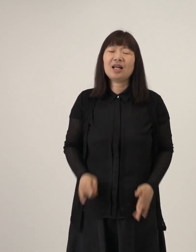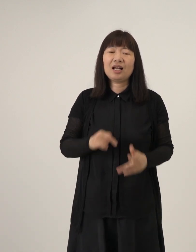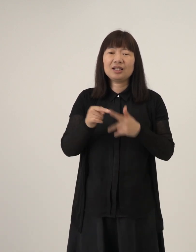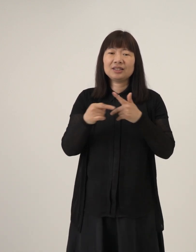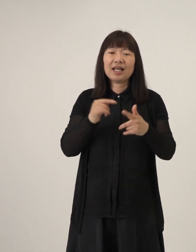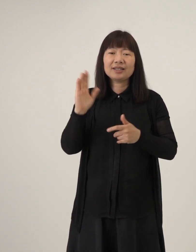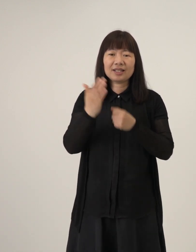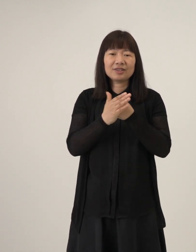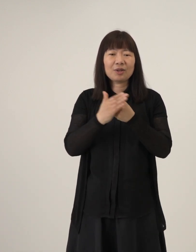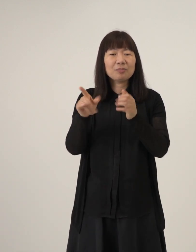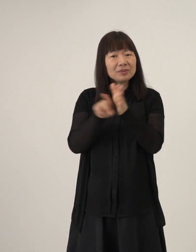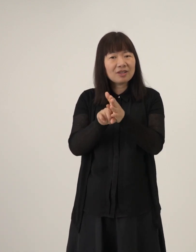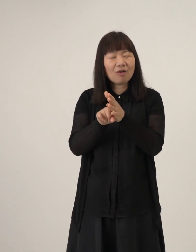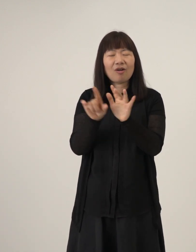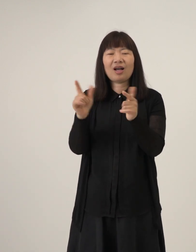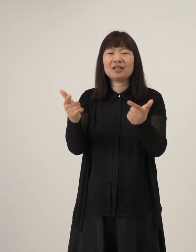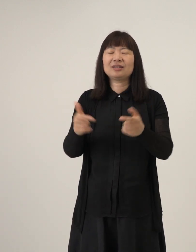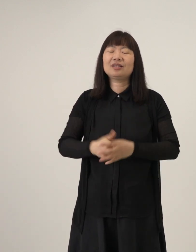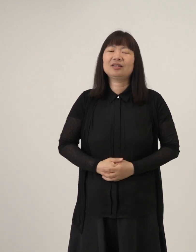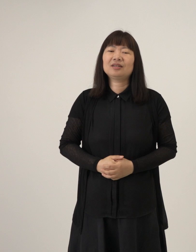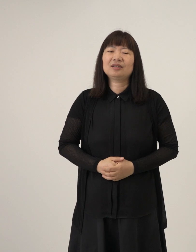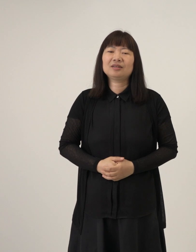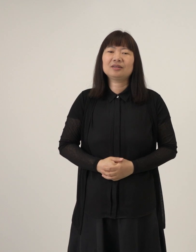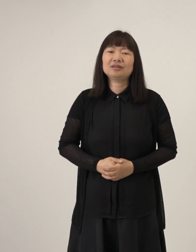돼서 믿는 건 아니에요.